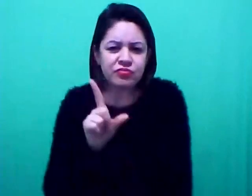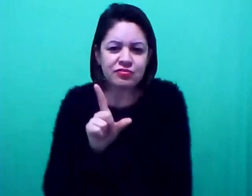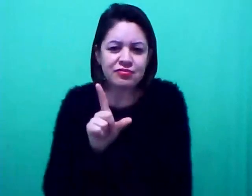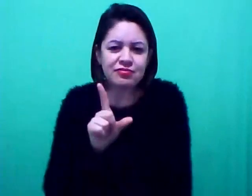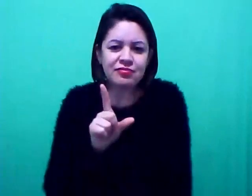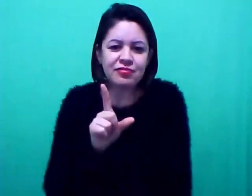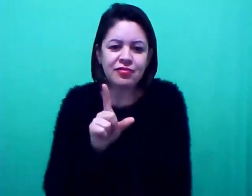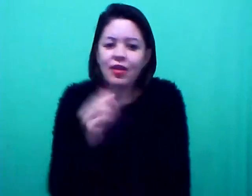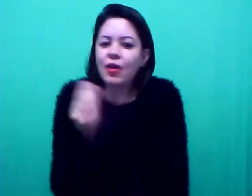Vocês conseguiram?